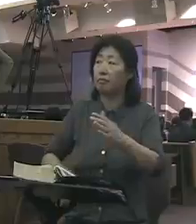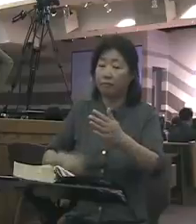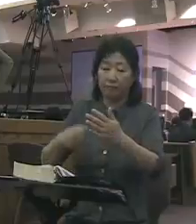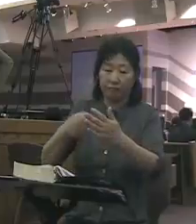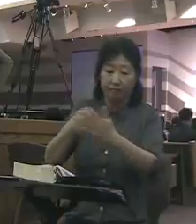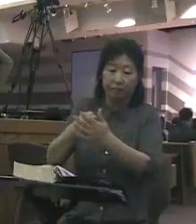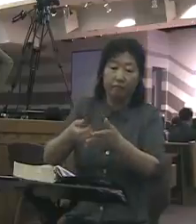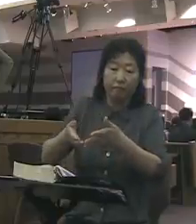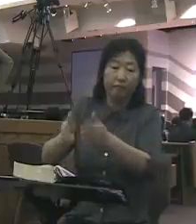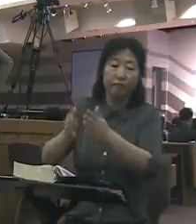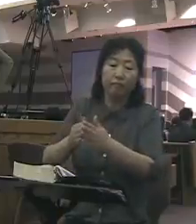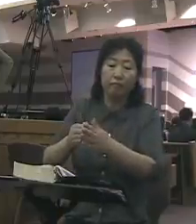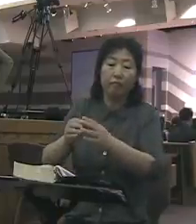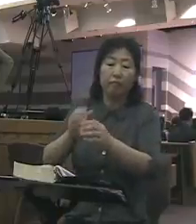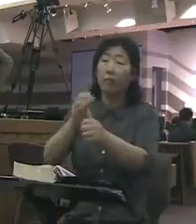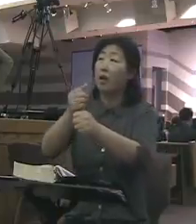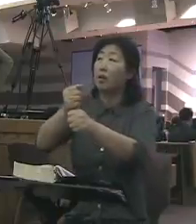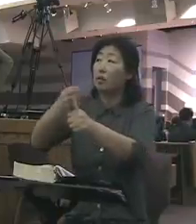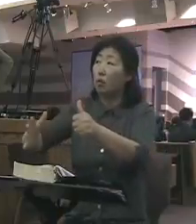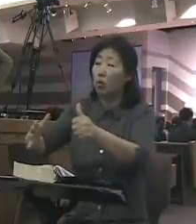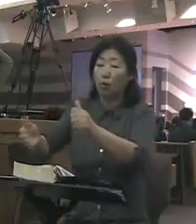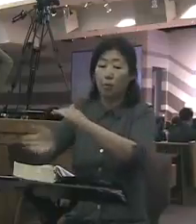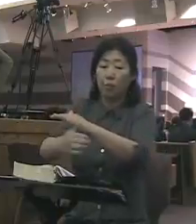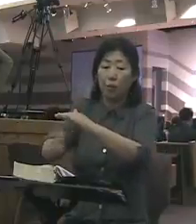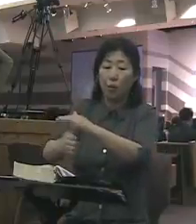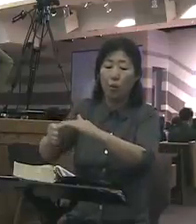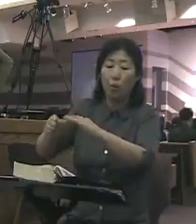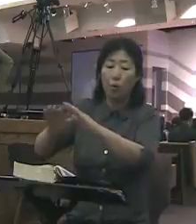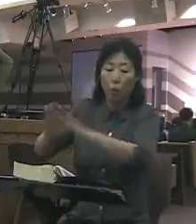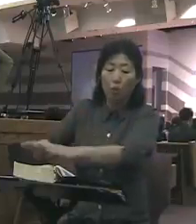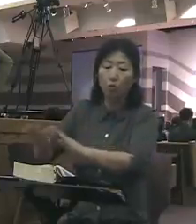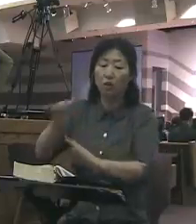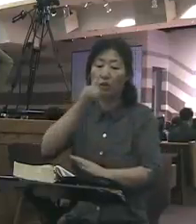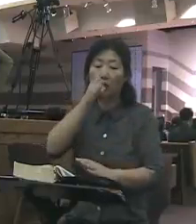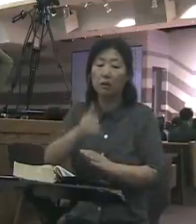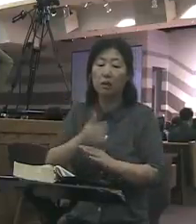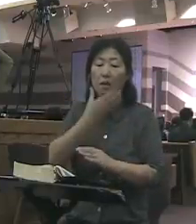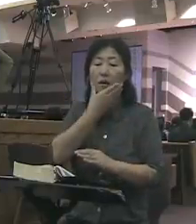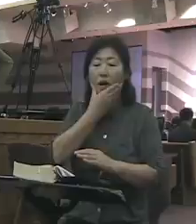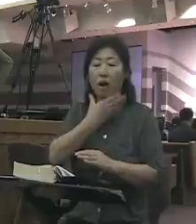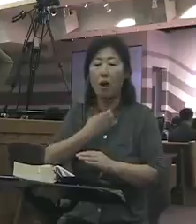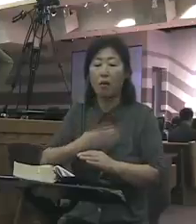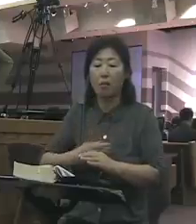과감하게 놓고 비워놓을 수 있었던 아브라함의 그 모습을 하나님이 기뻐하셨다는 것입니다.